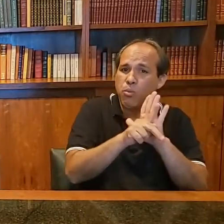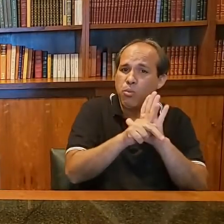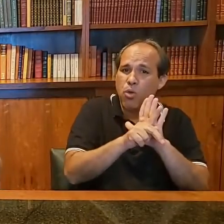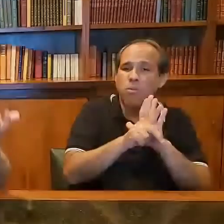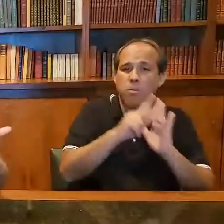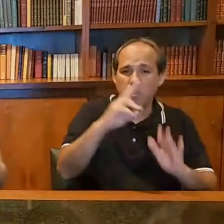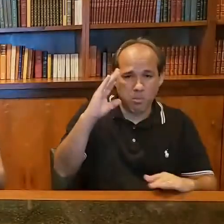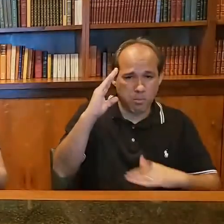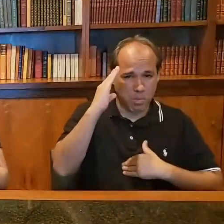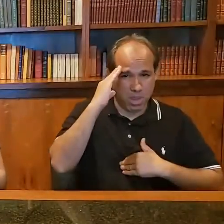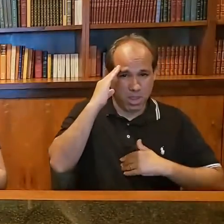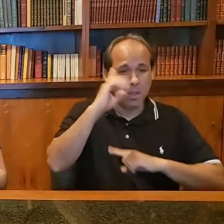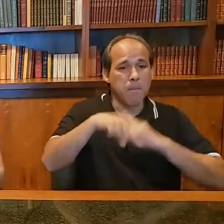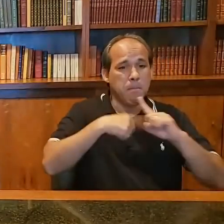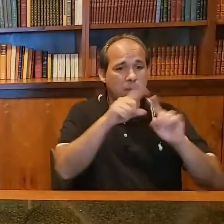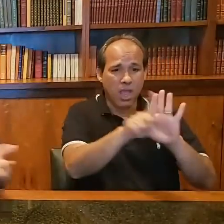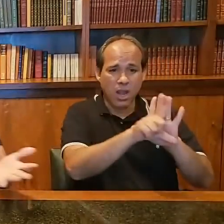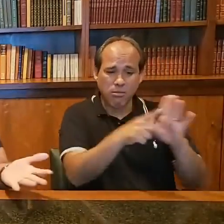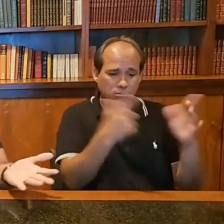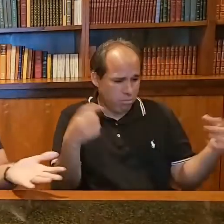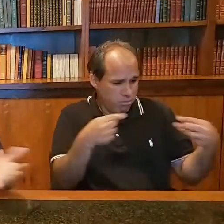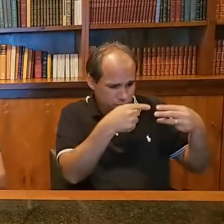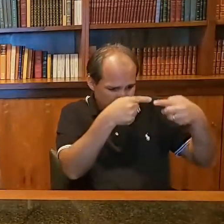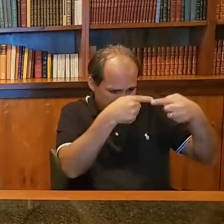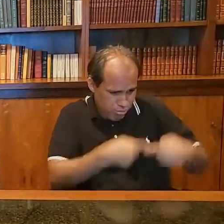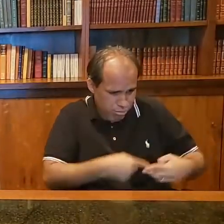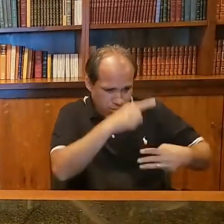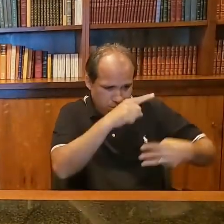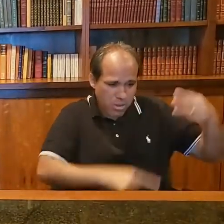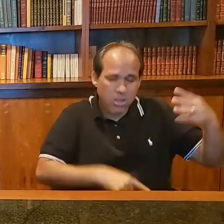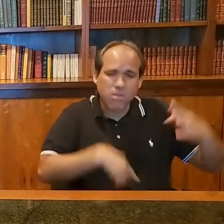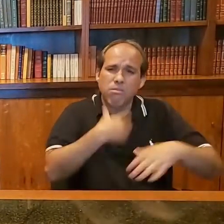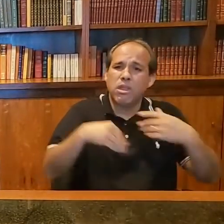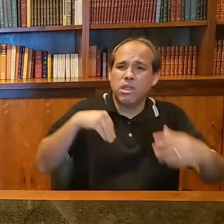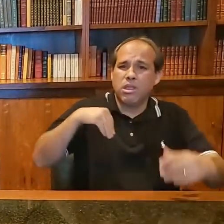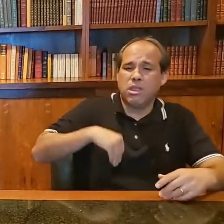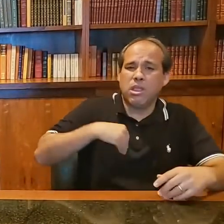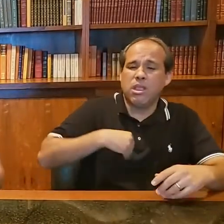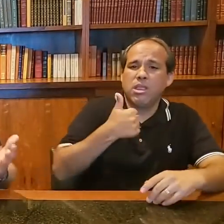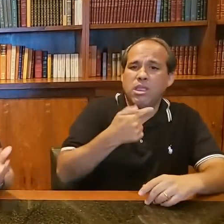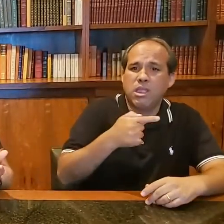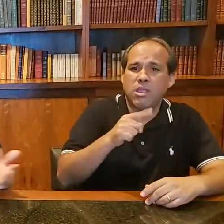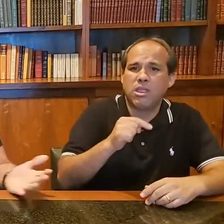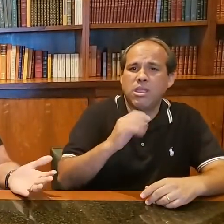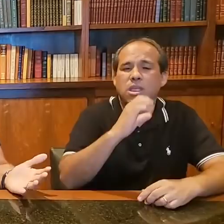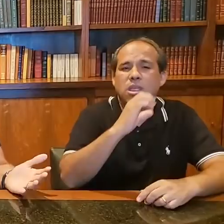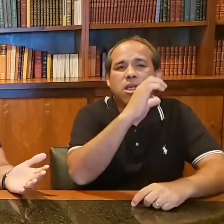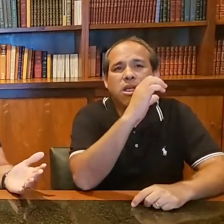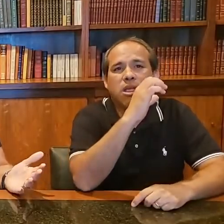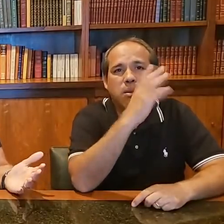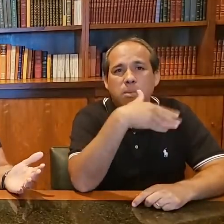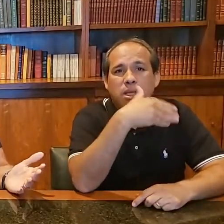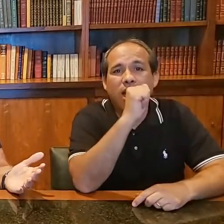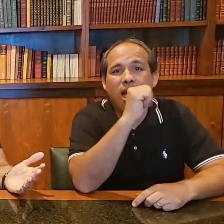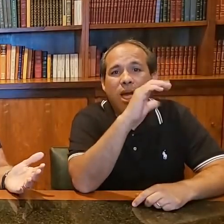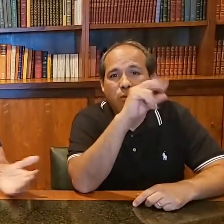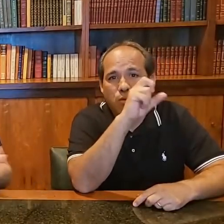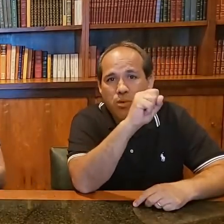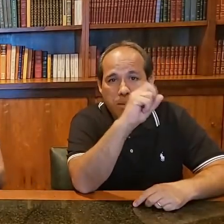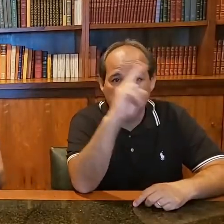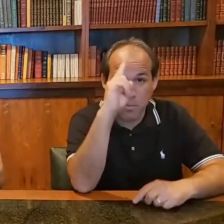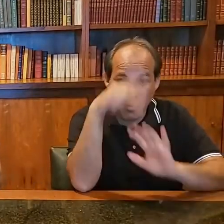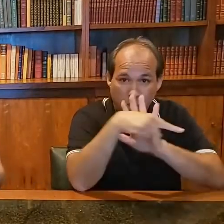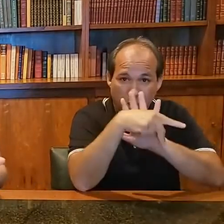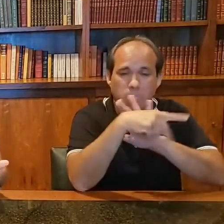E ganhei a partir daquela época, né, 17 e 30 alvos de capitão. Bem, acontece, tá?